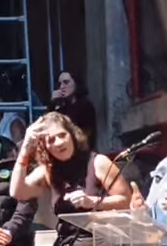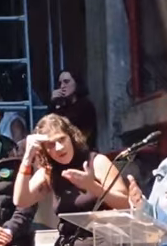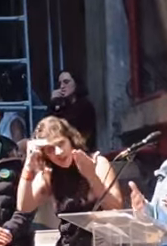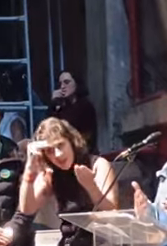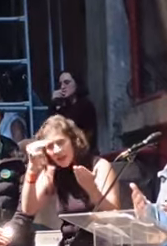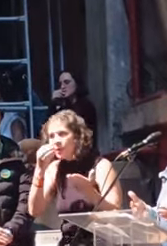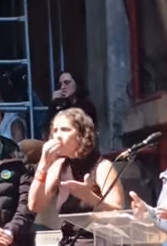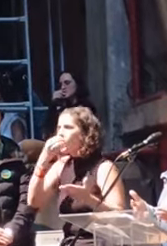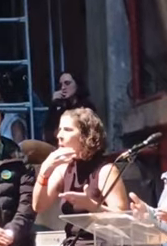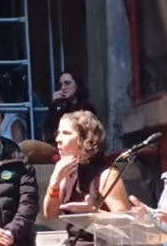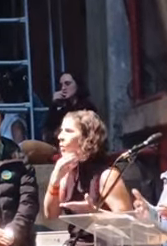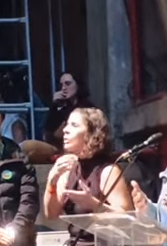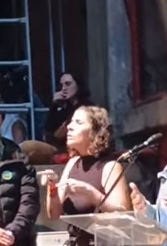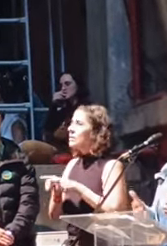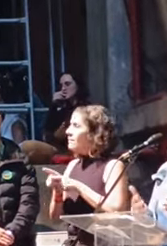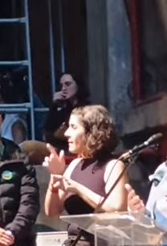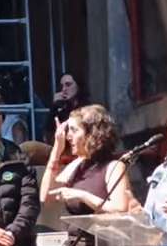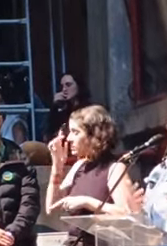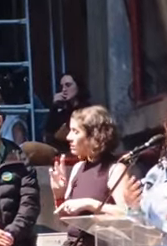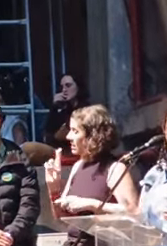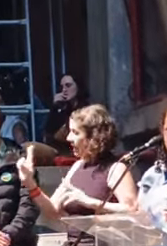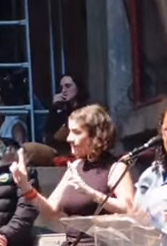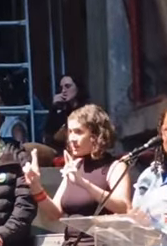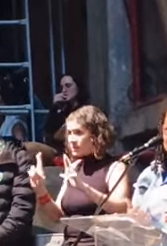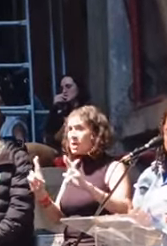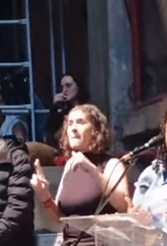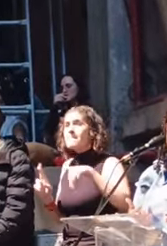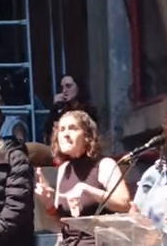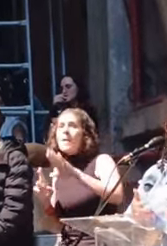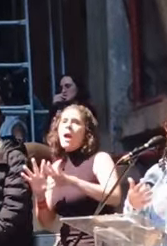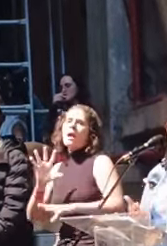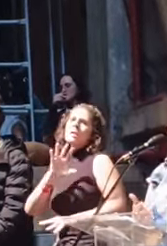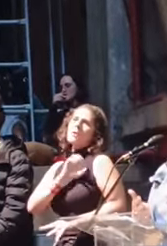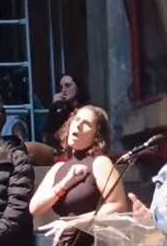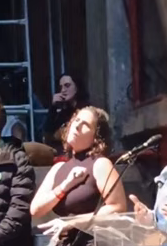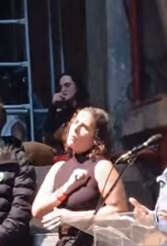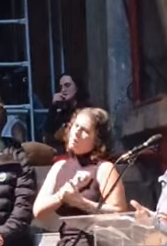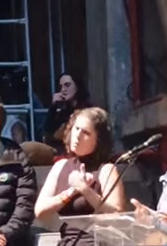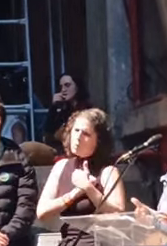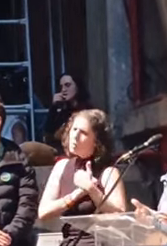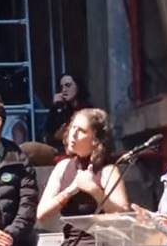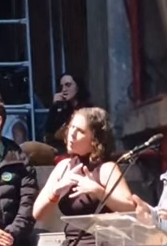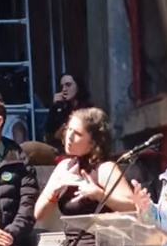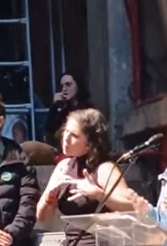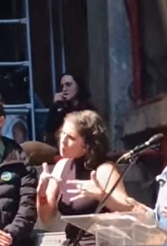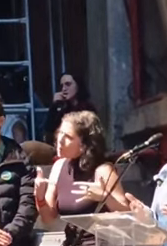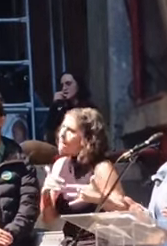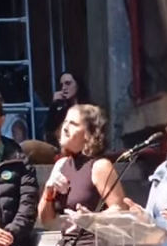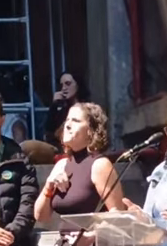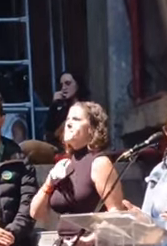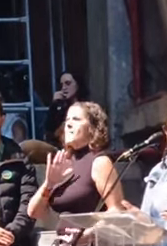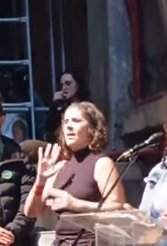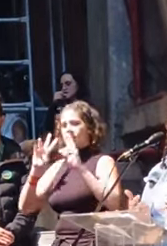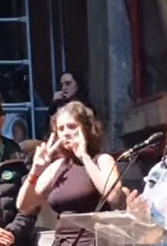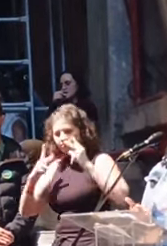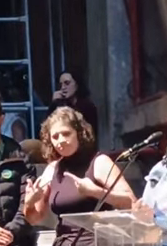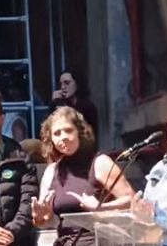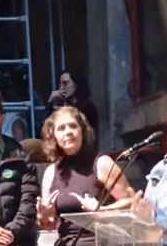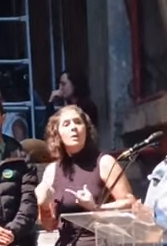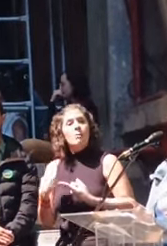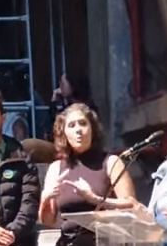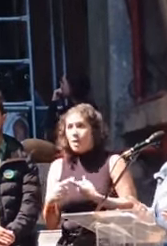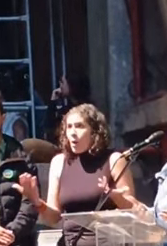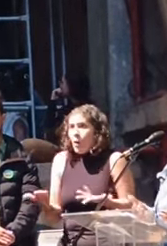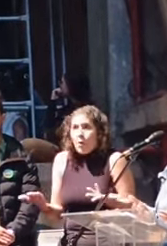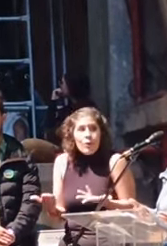os nossos representantes tenham mais amor no coração, que sejam mais humanizados, porque a gente vive numa selva